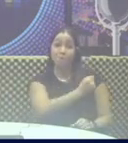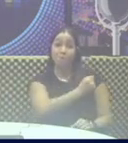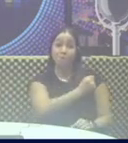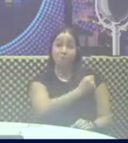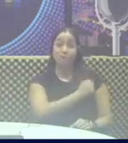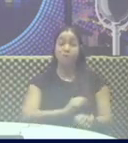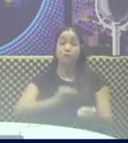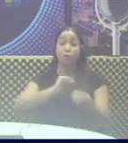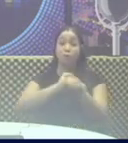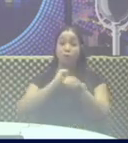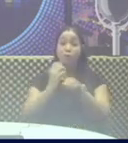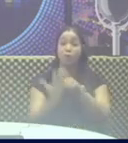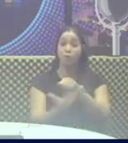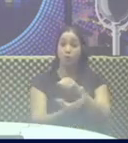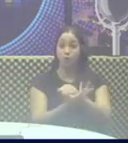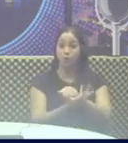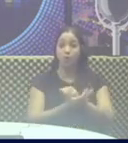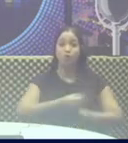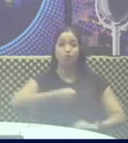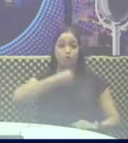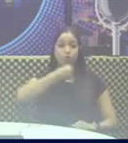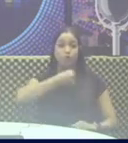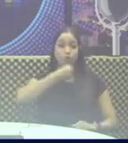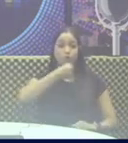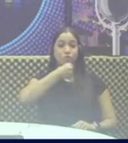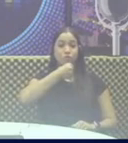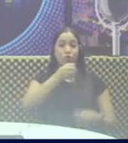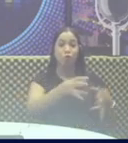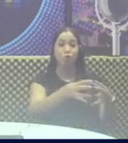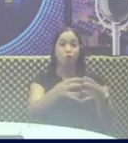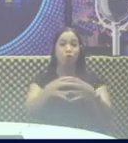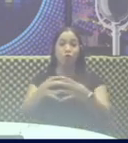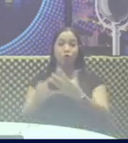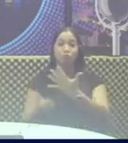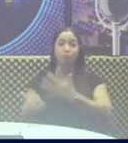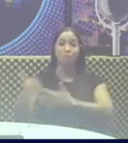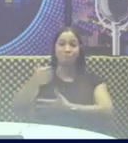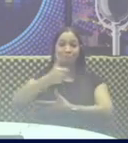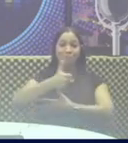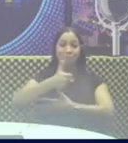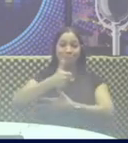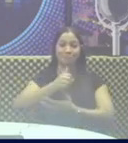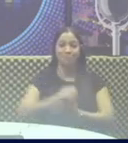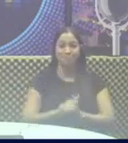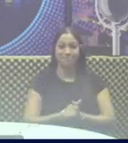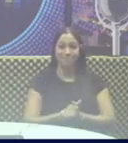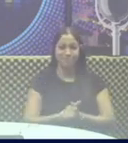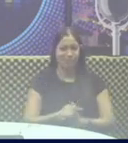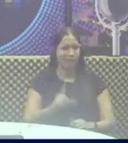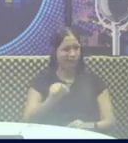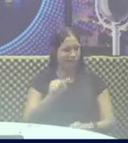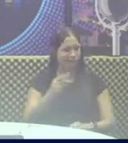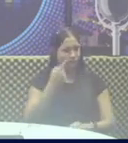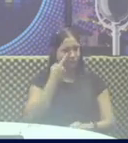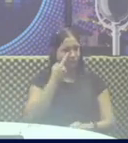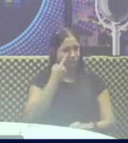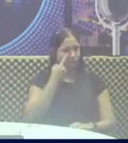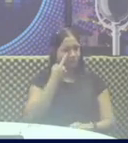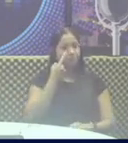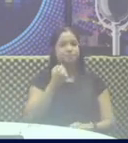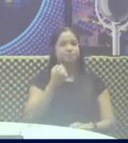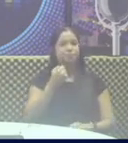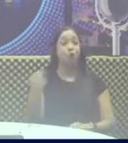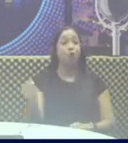a Covid-19 para idosos e outros grupos prioritários. É isso mesmo.